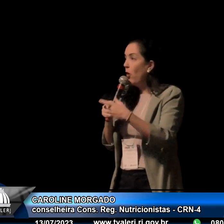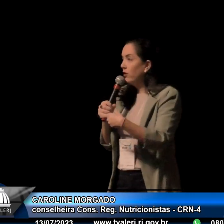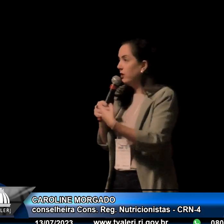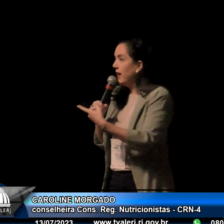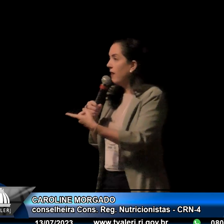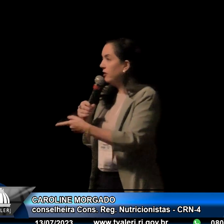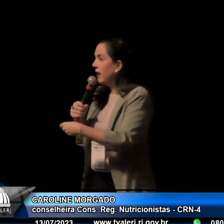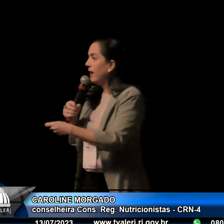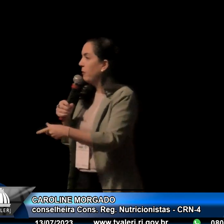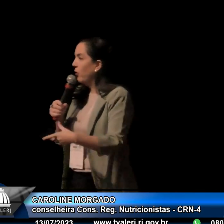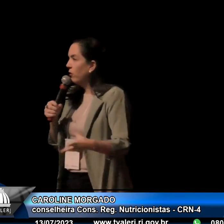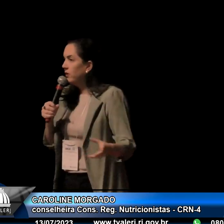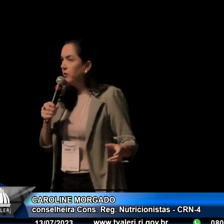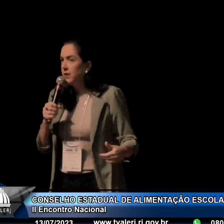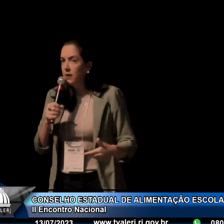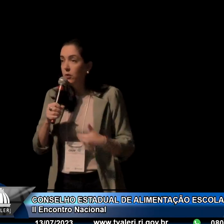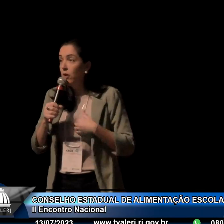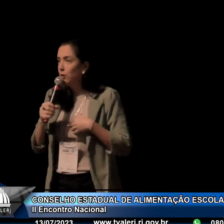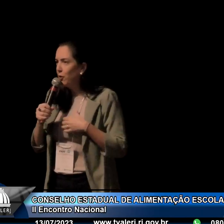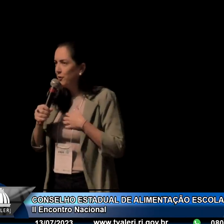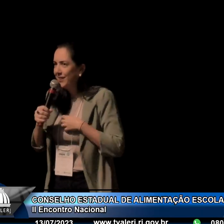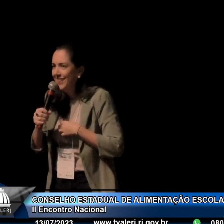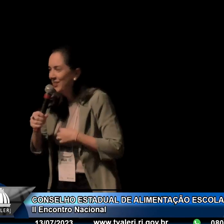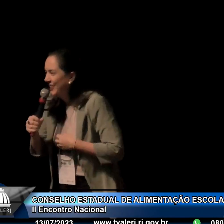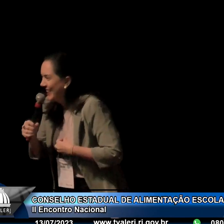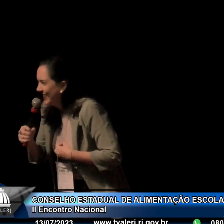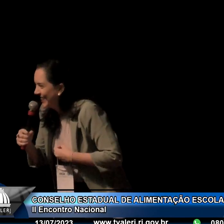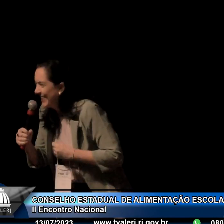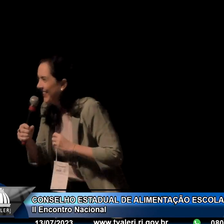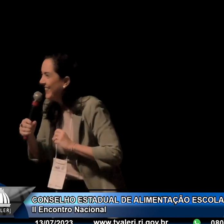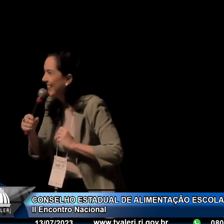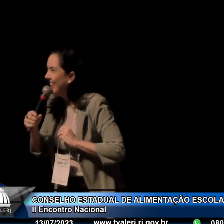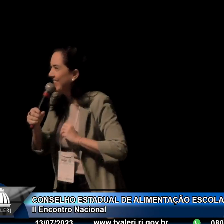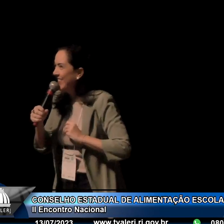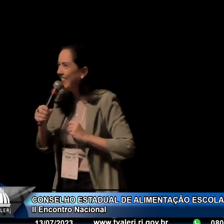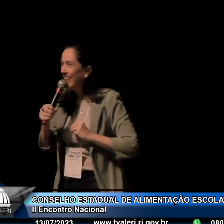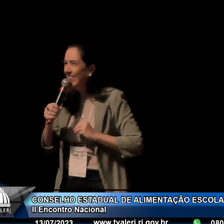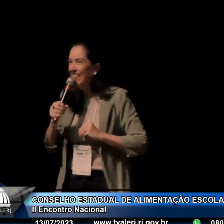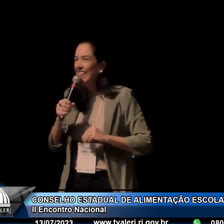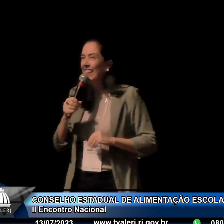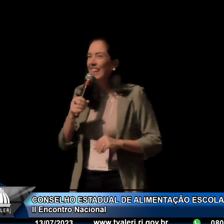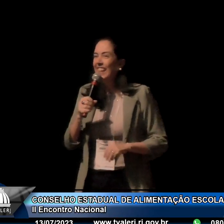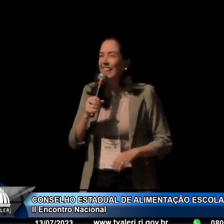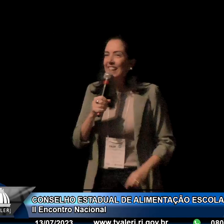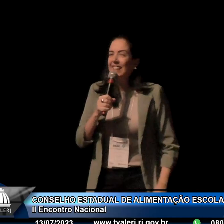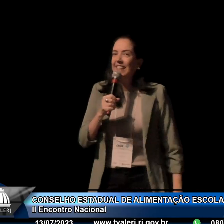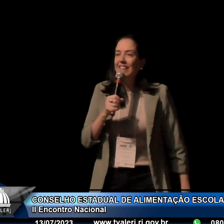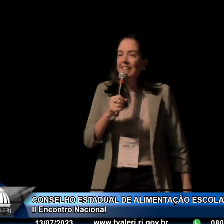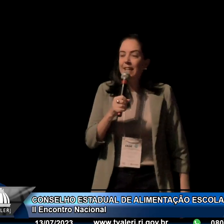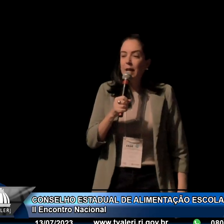nutricionista pode deve tá lá na ponta fazendo eu adoro fazer atividade de educação alimentar nutricional